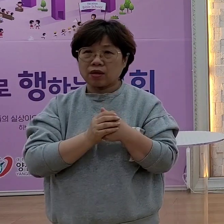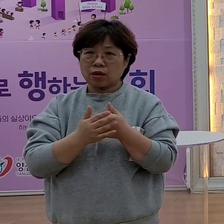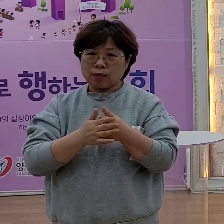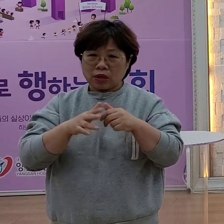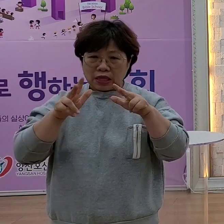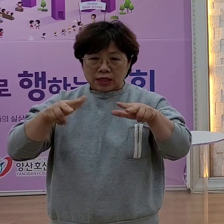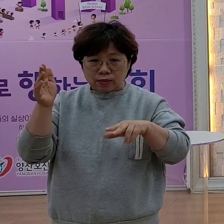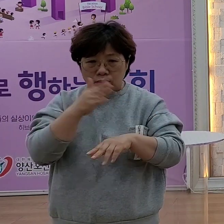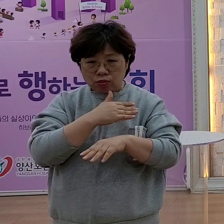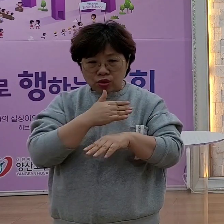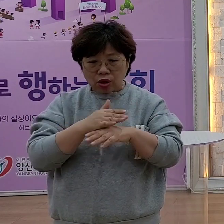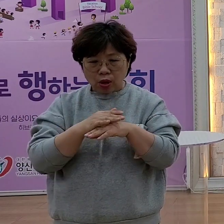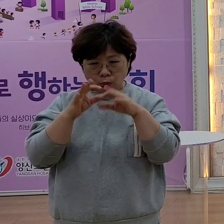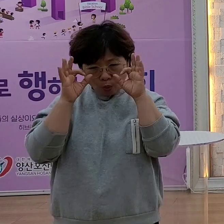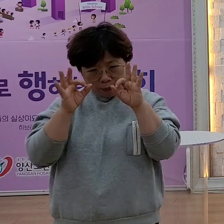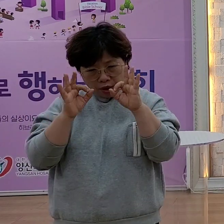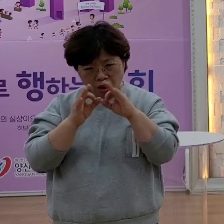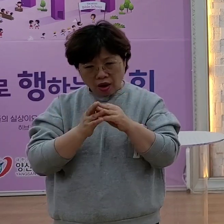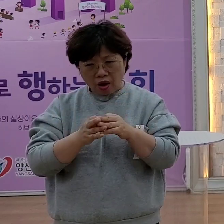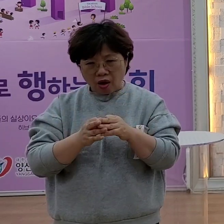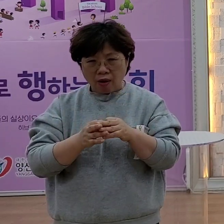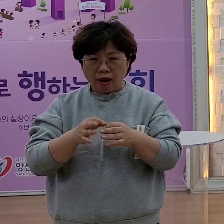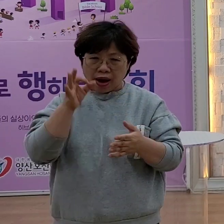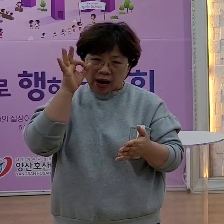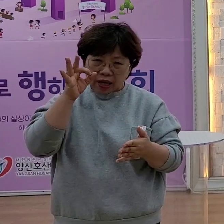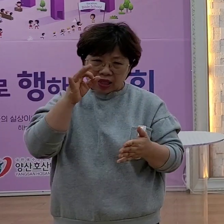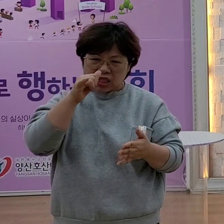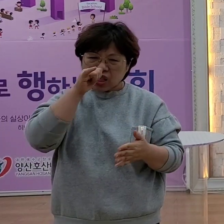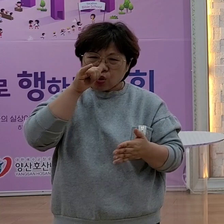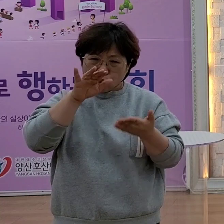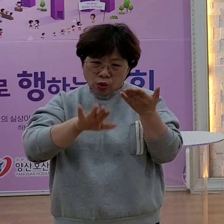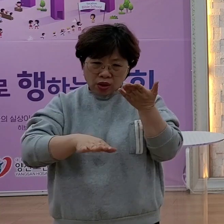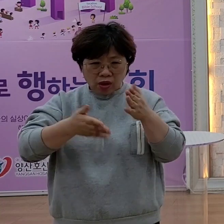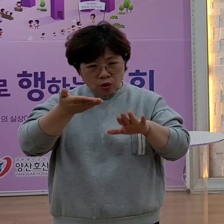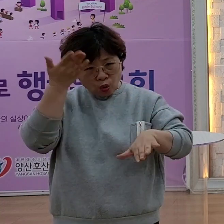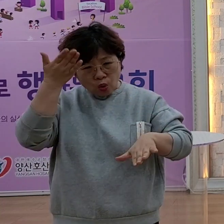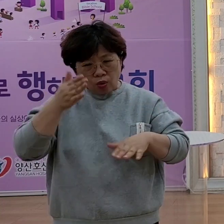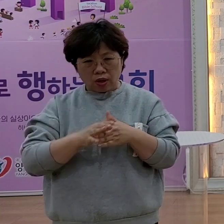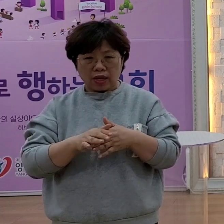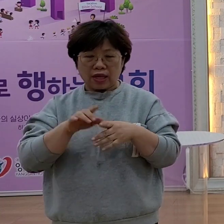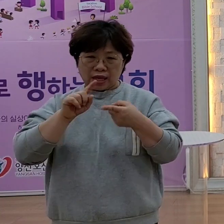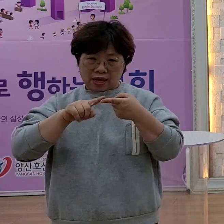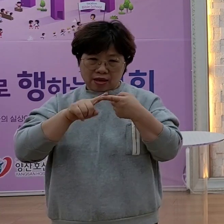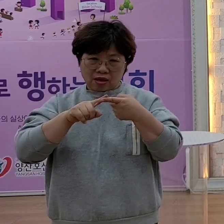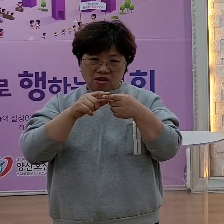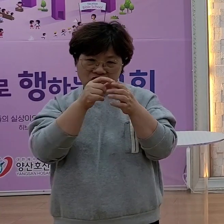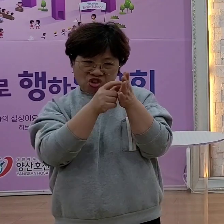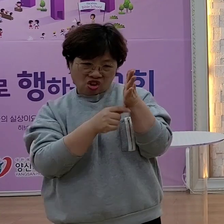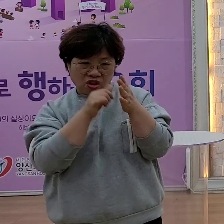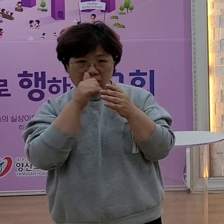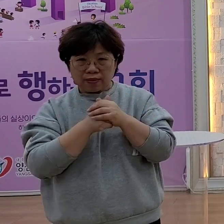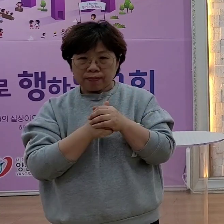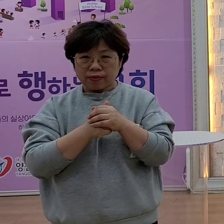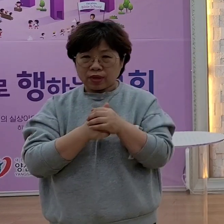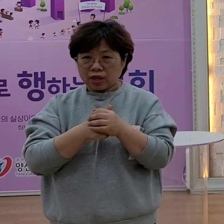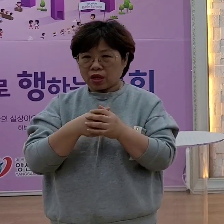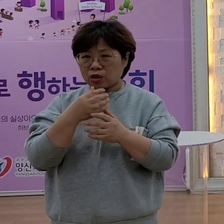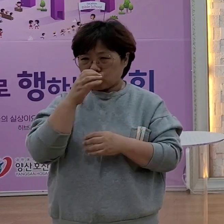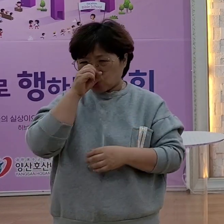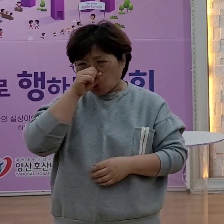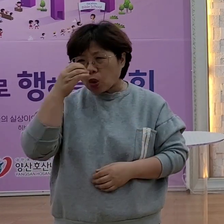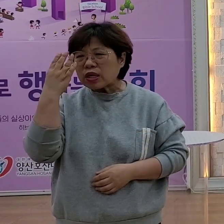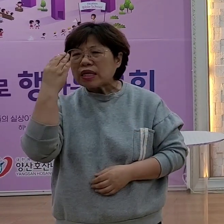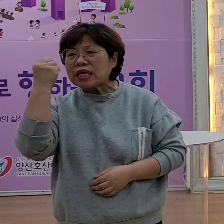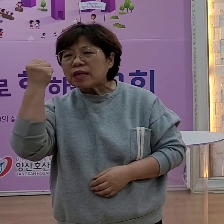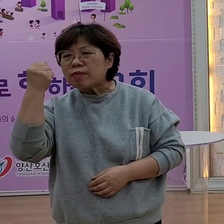가치 있는지, 무엇이 더 귀한지를 이제 설명하고 있는데, 좋은 이름이 좋은 기름보다 낫다